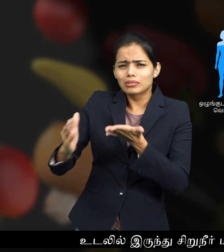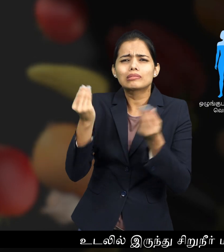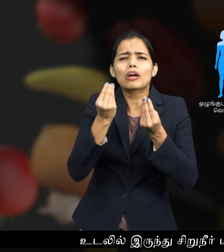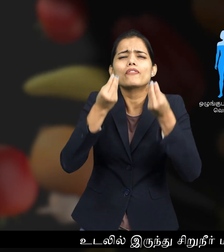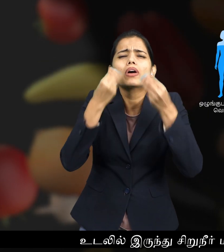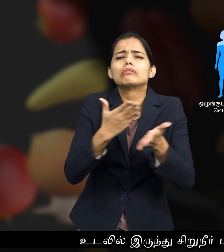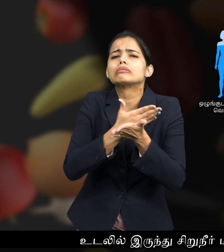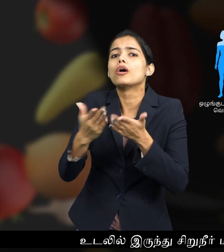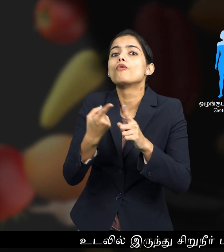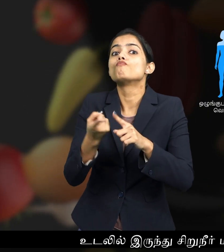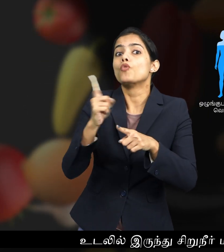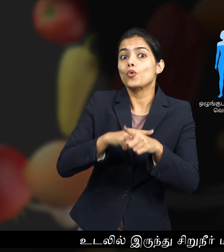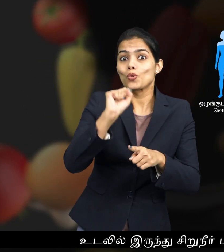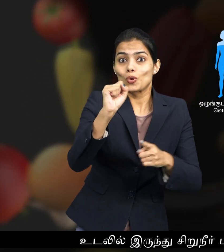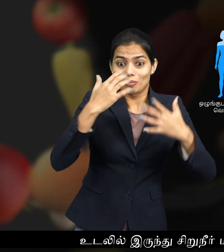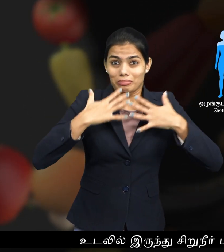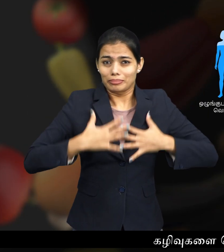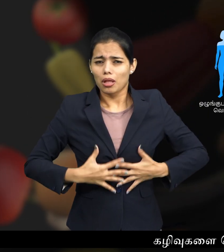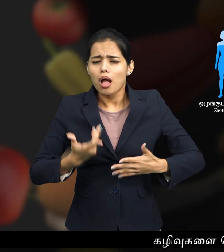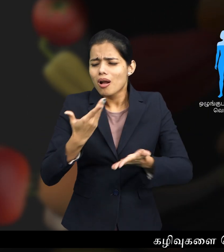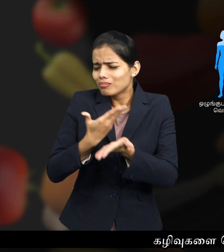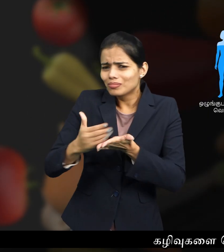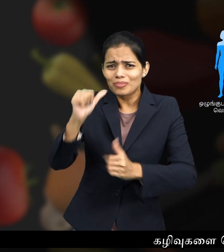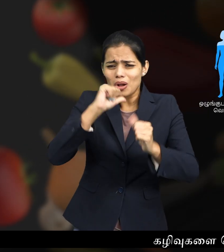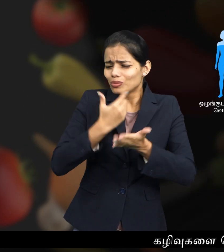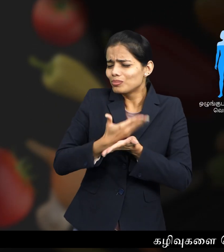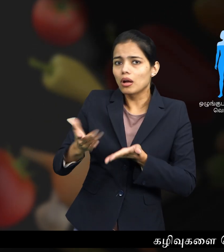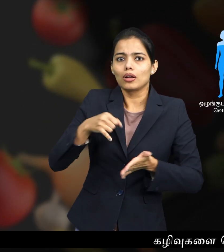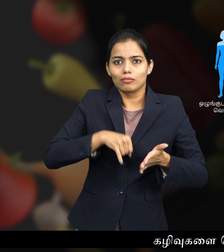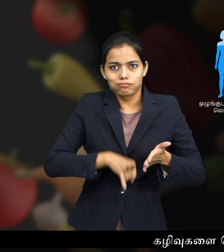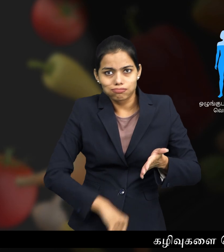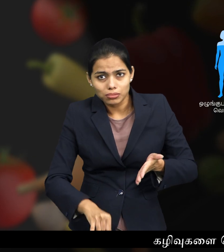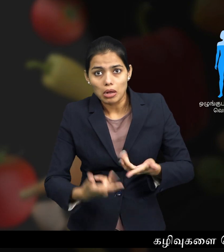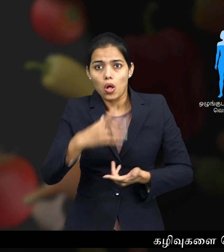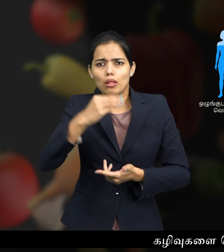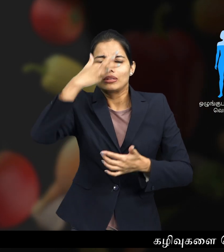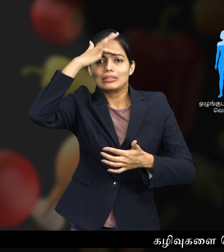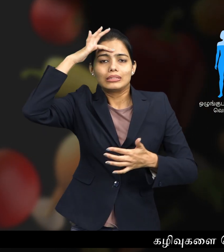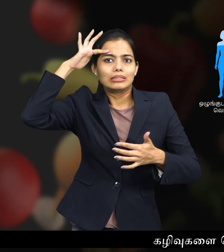உடலிலிருந்து சிறுநீர் மற்றும் வியர்வையின் மூலம் சில கழிவுகளை வெளியேற்றுகிறது.